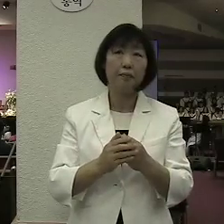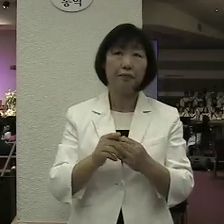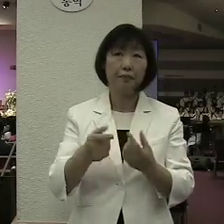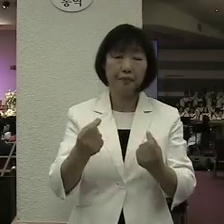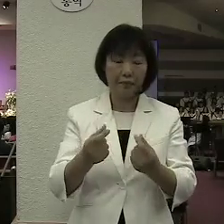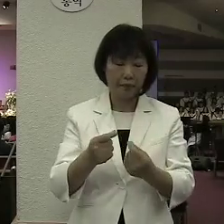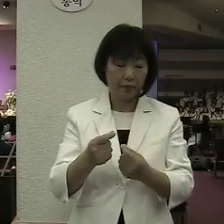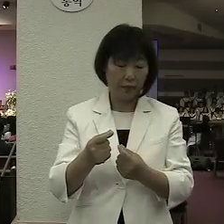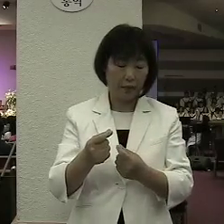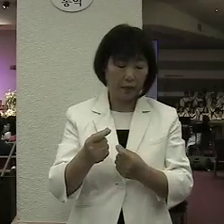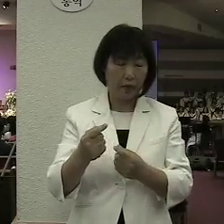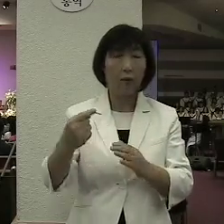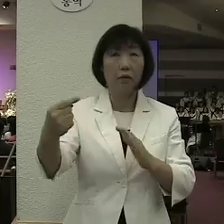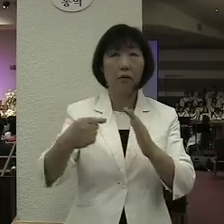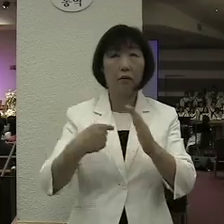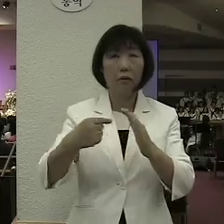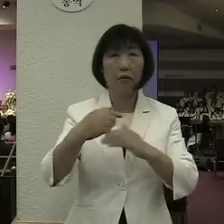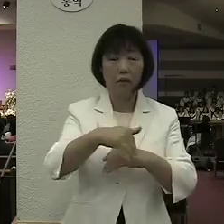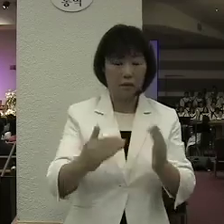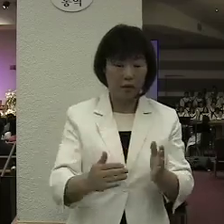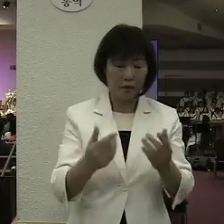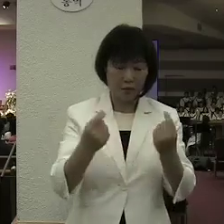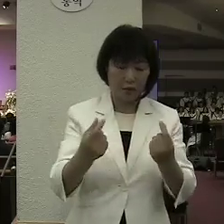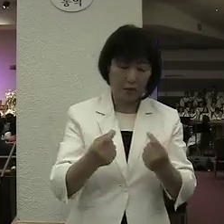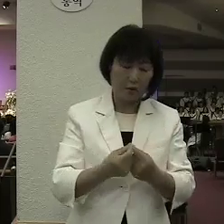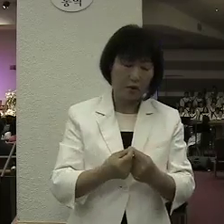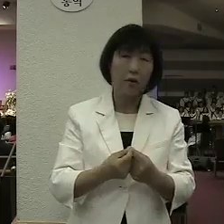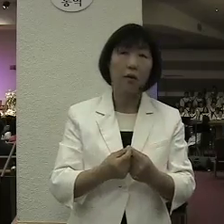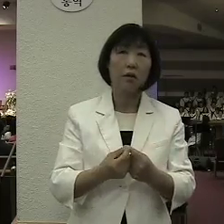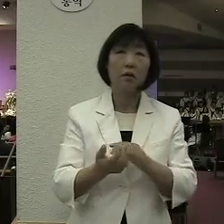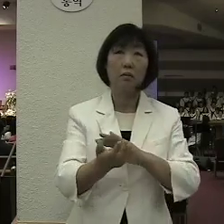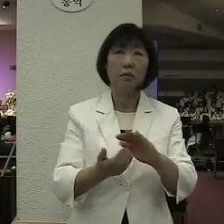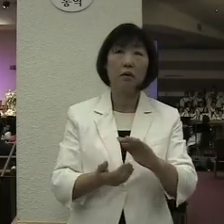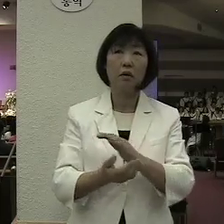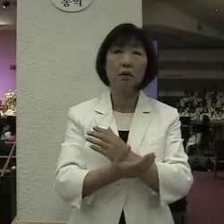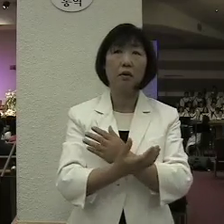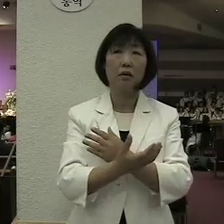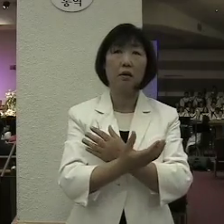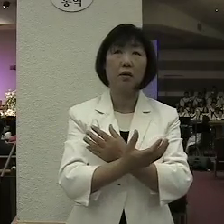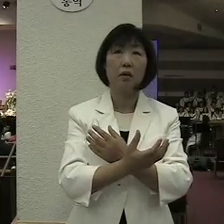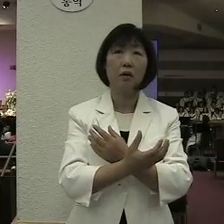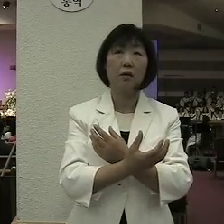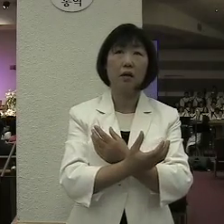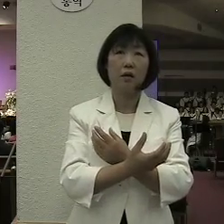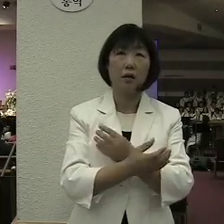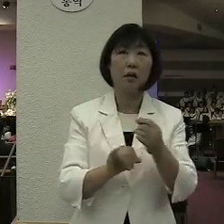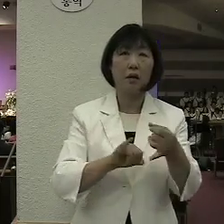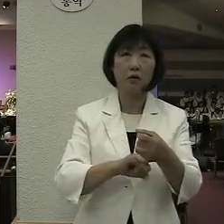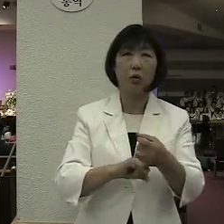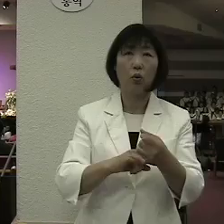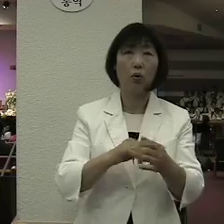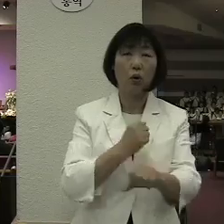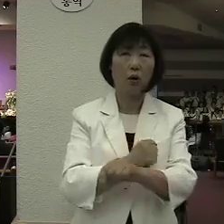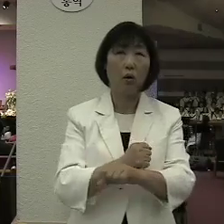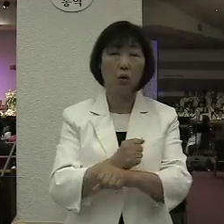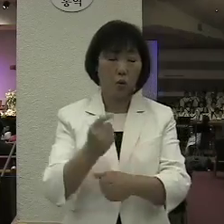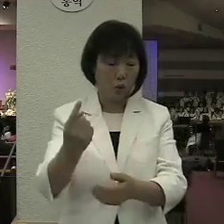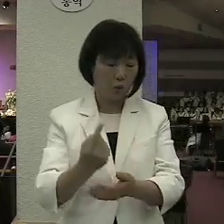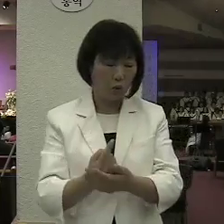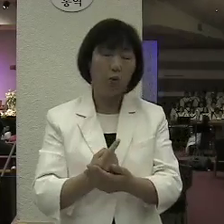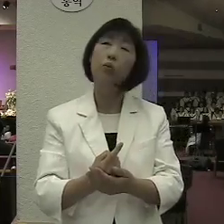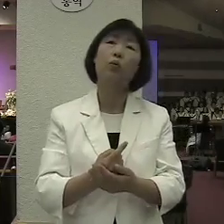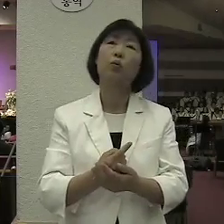알지만 저는 하나님 아버지가 좋습니다. 뻔뻔스럽지만 받아주실 줄로 믿습니다 하고 나가는 것은, 제